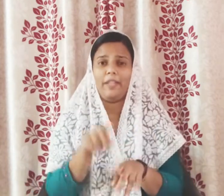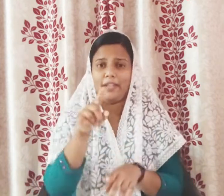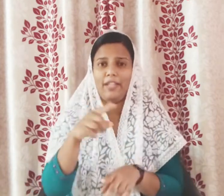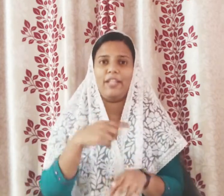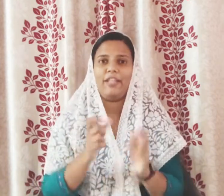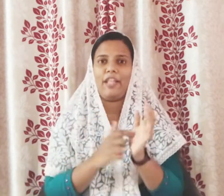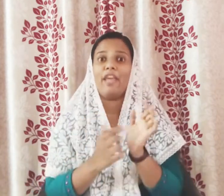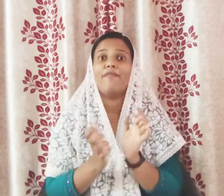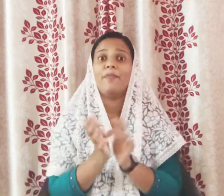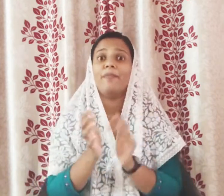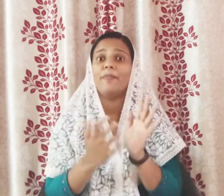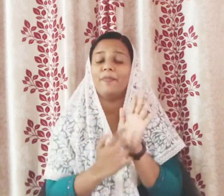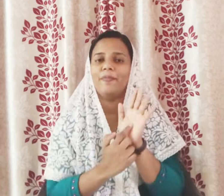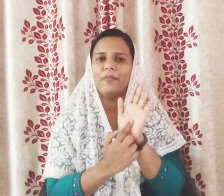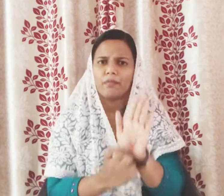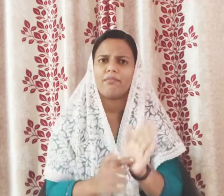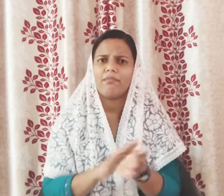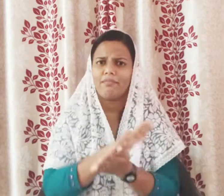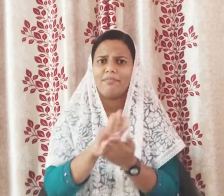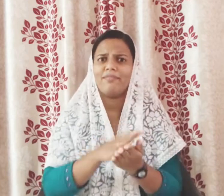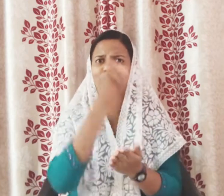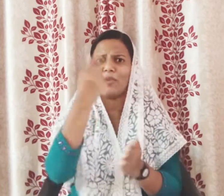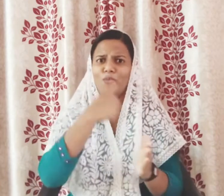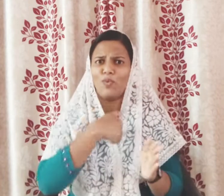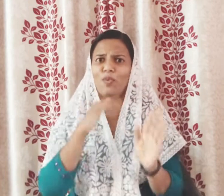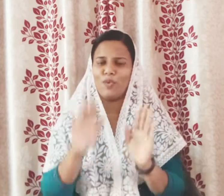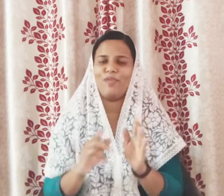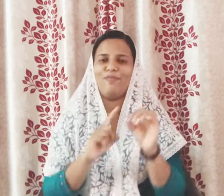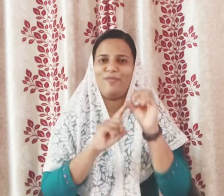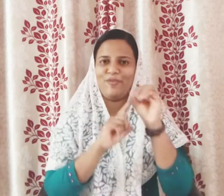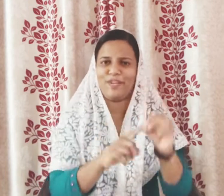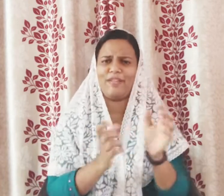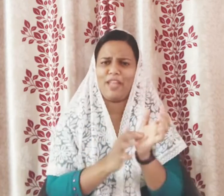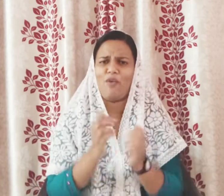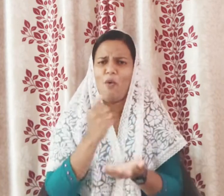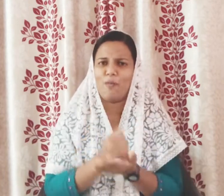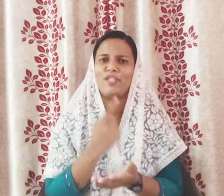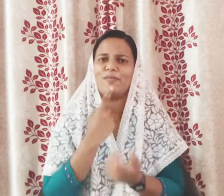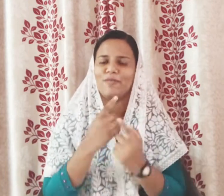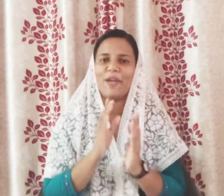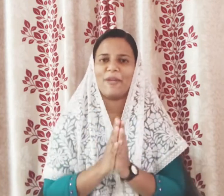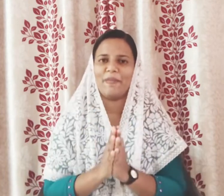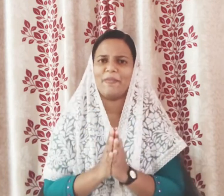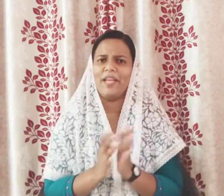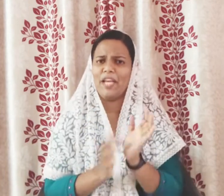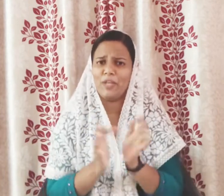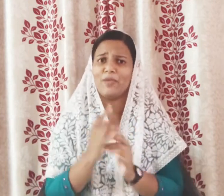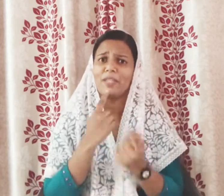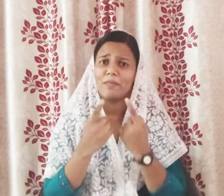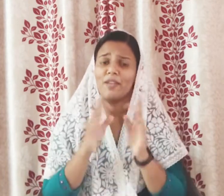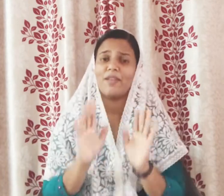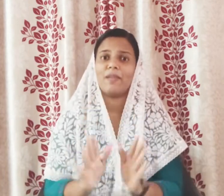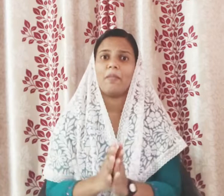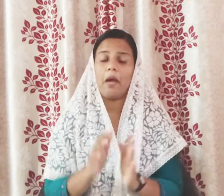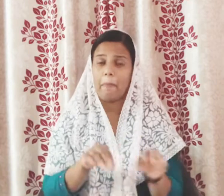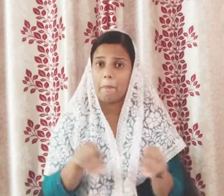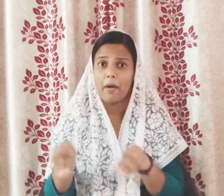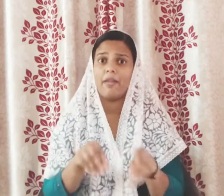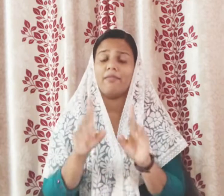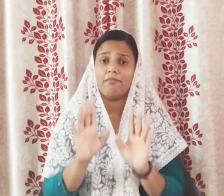ചോദിക്കാമെങ്കിൽ ഇതെല്ലാം വെളിപ്പെടുത്തി തരാൻ പരിശുദ്ധാത്മാവ് നമ്മുടെ ഉള്ളിലിരിപ്പുണ്ട്. ചോദിക്കുക, കർത്താവ് സംസാരിക്കും. കേട്ടോ, കർത്താവ് സംസാരിക്കും. അങ്ങനെ ഇത്